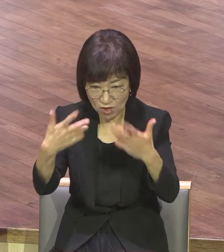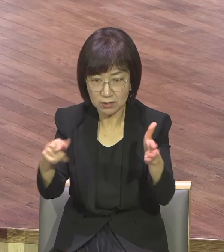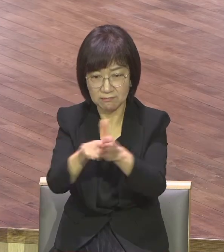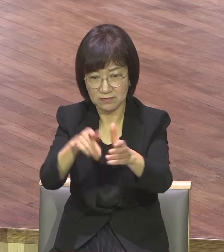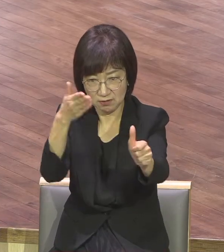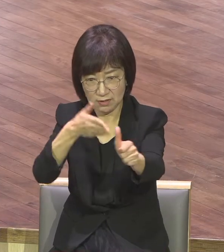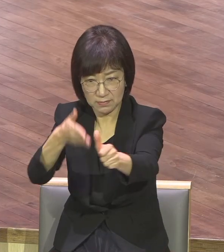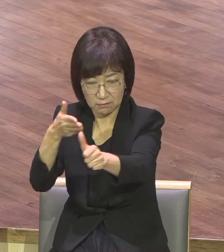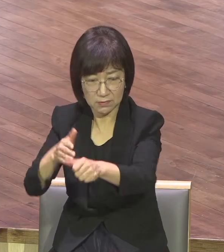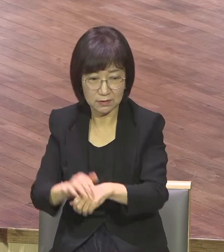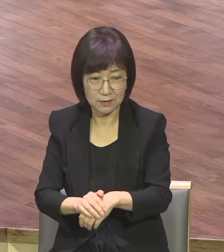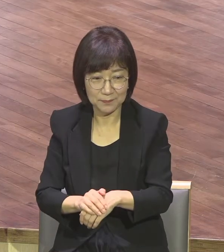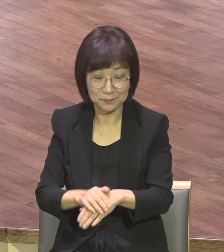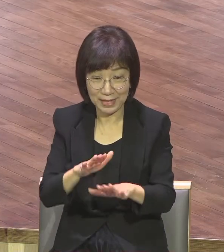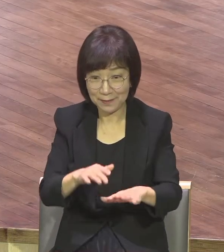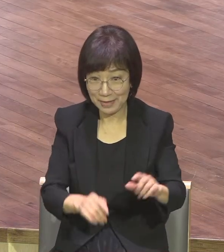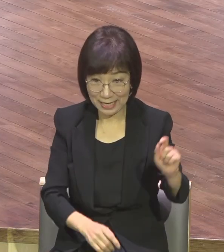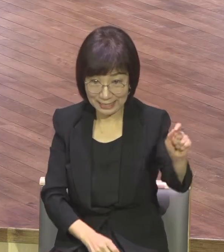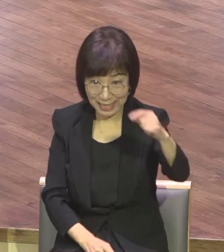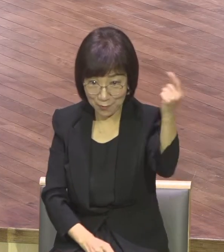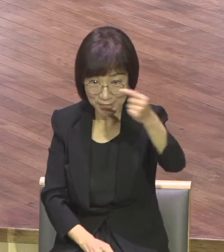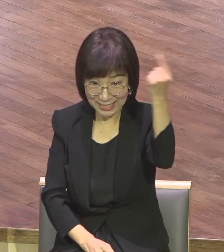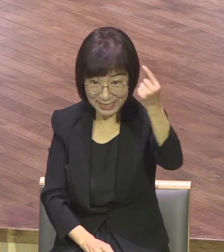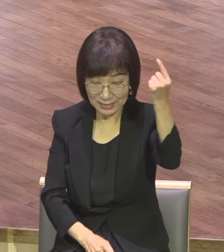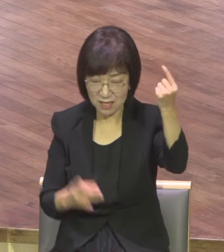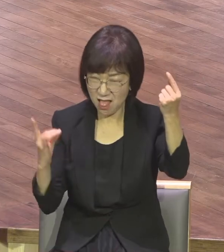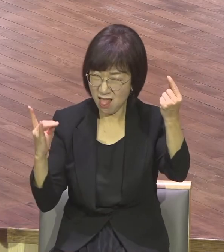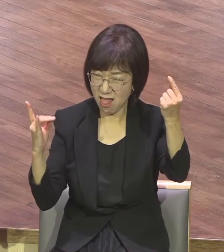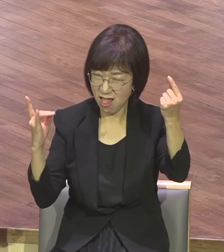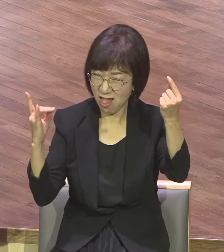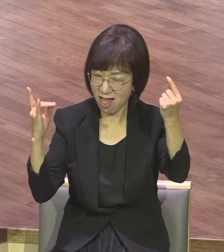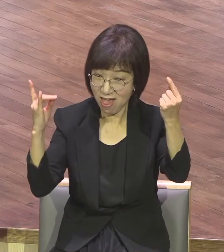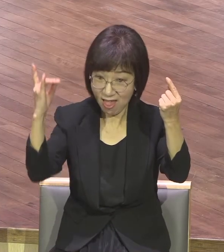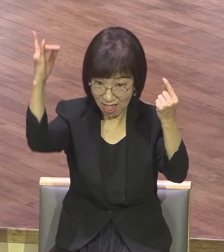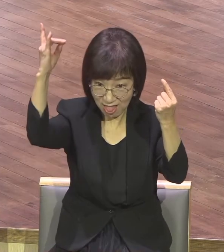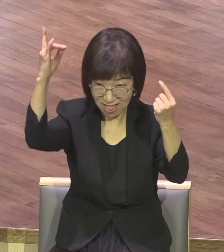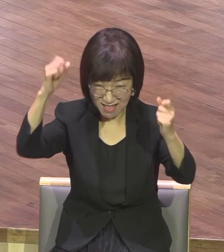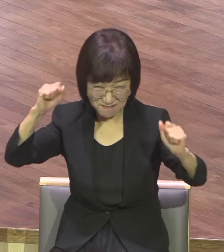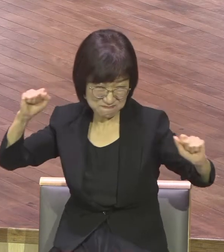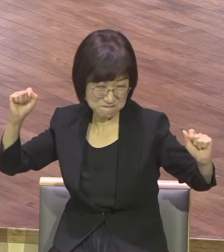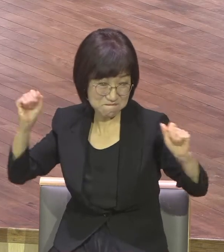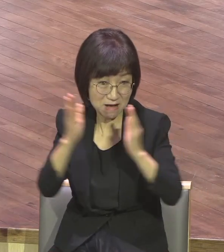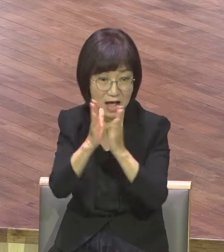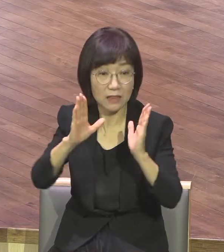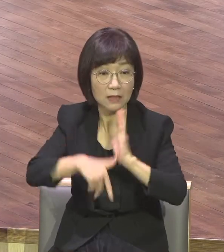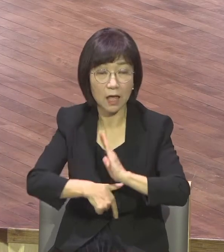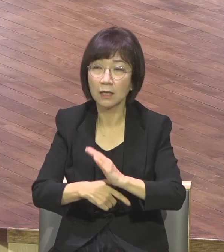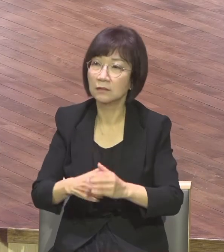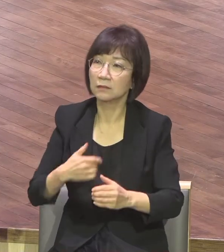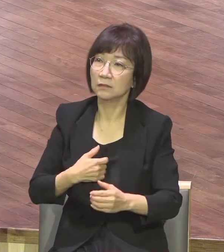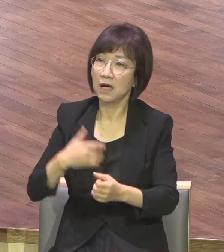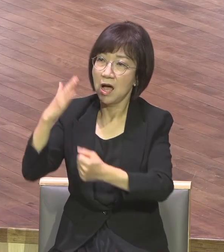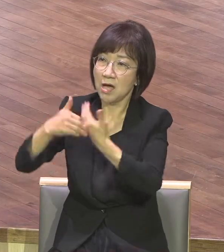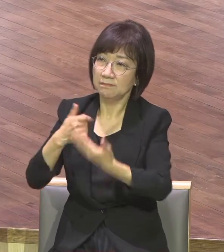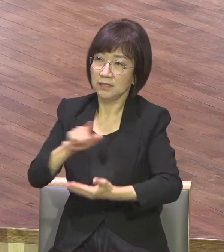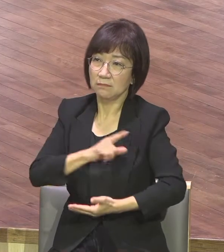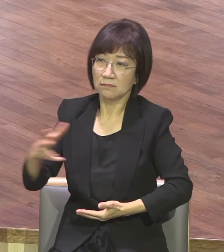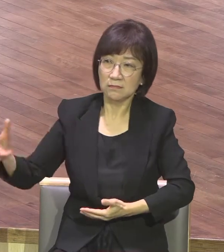골리앗과 일전하면서도 다윗은요 살아계신 만군의 여호와 이름으로 나가세요. 온